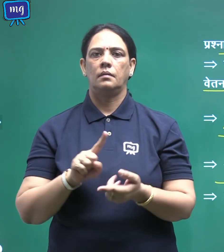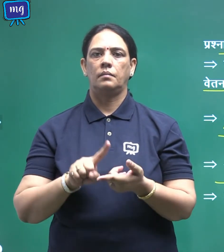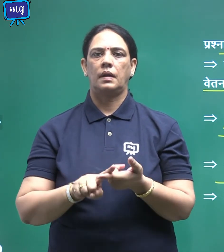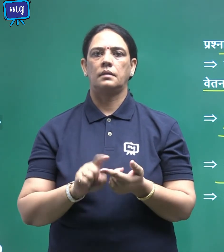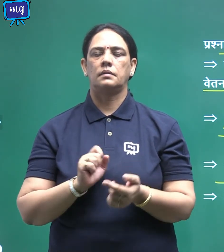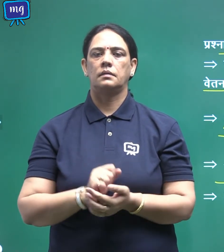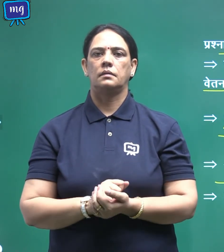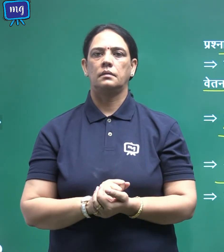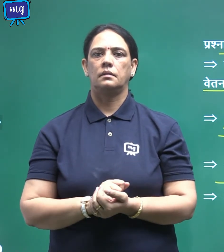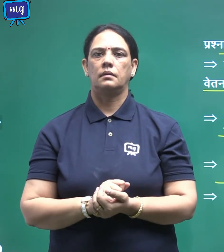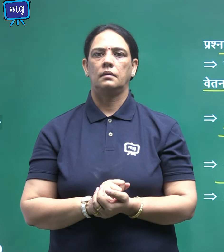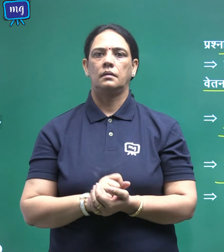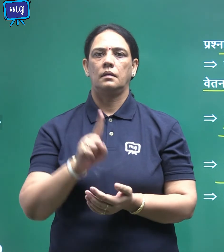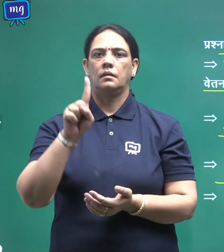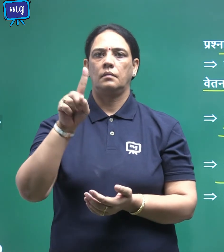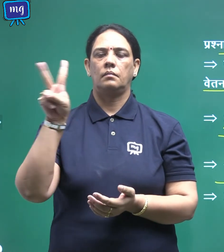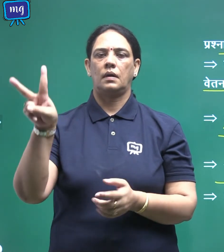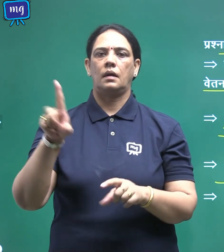प्लस